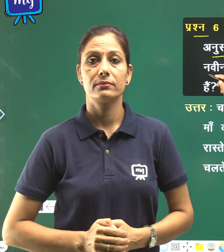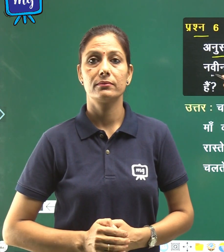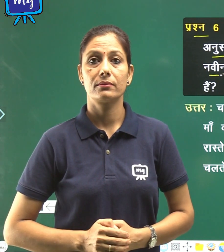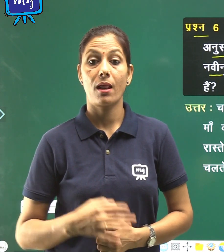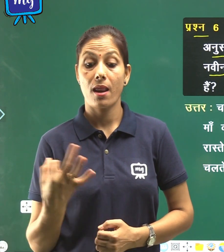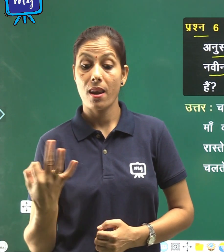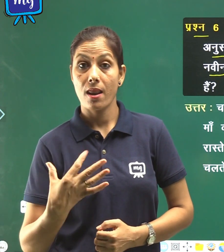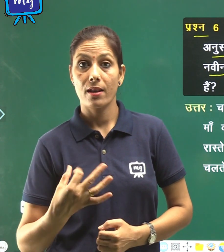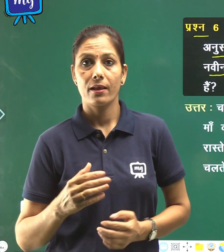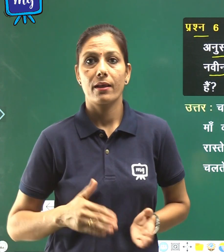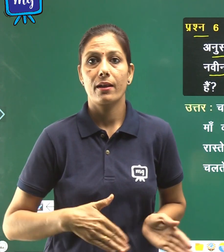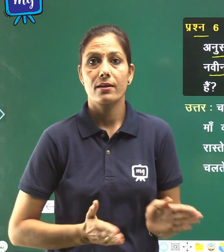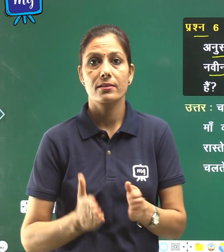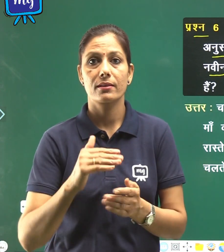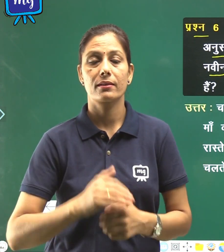नवीन रास्ते